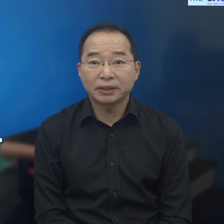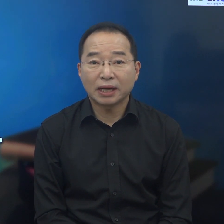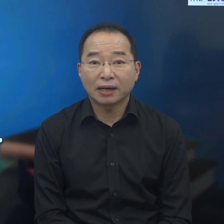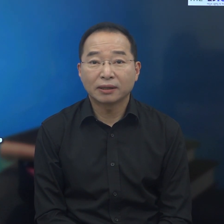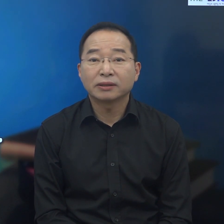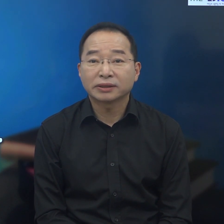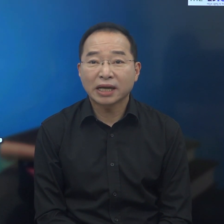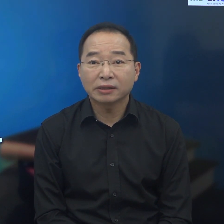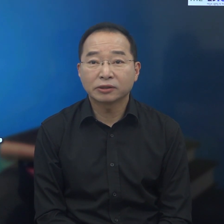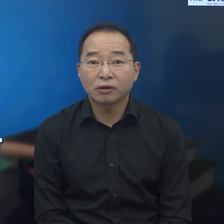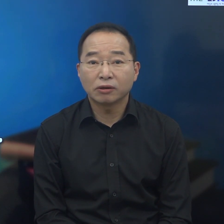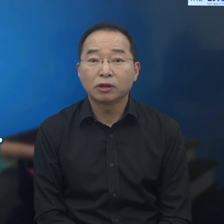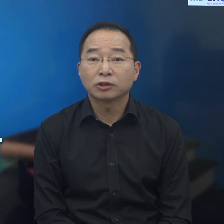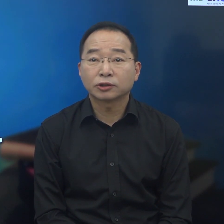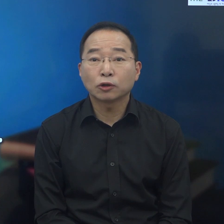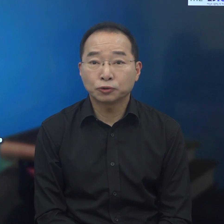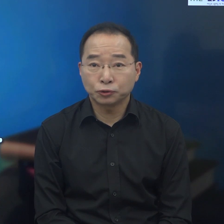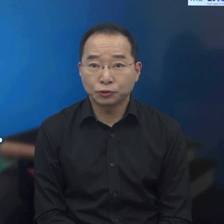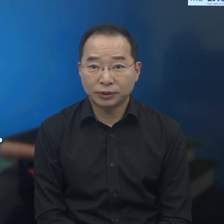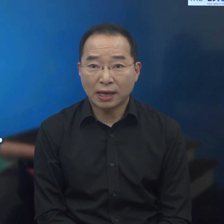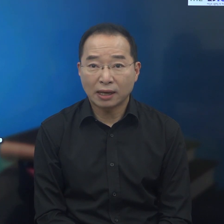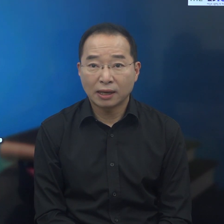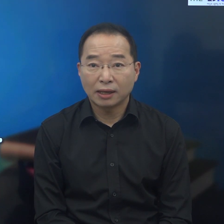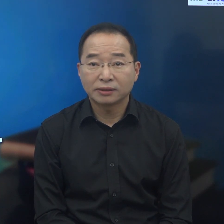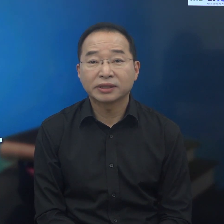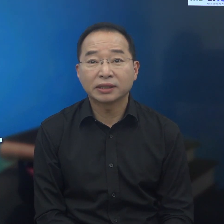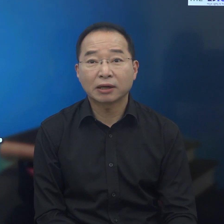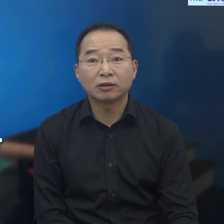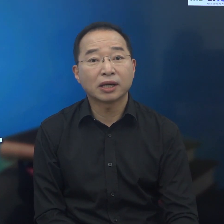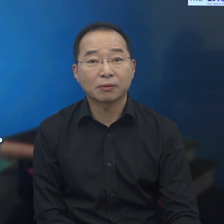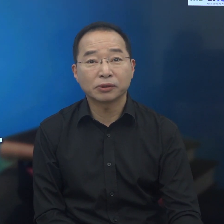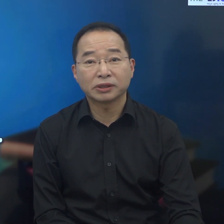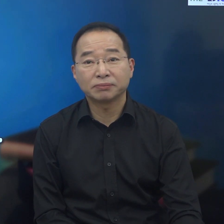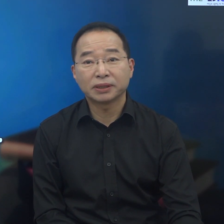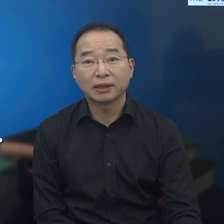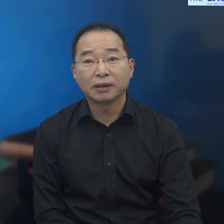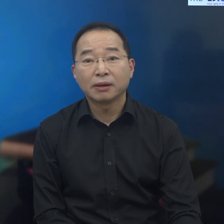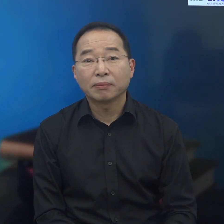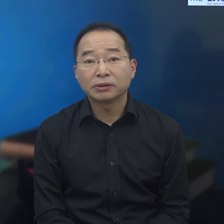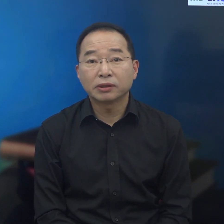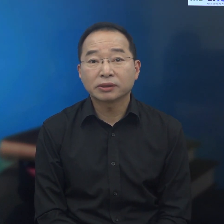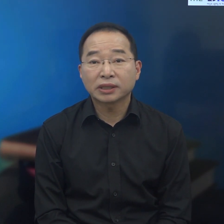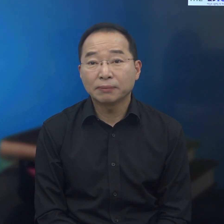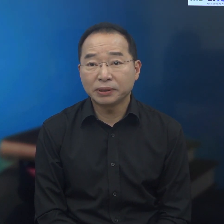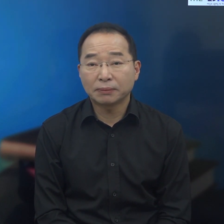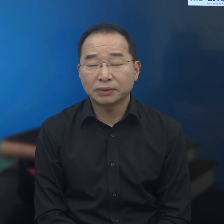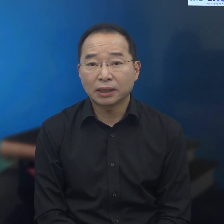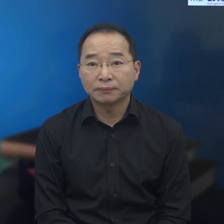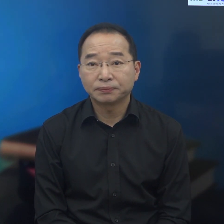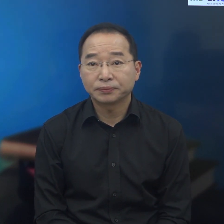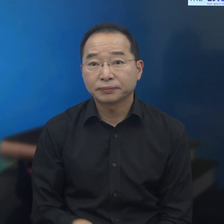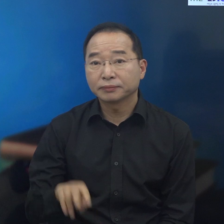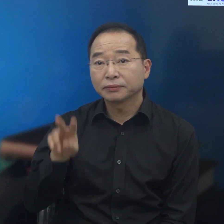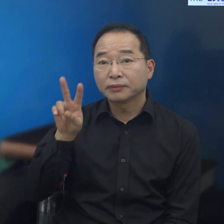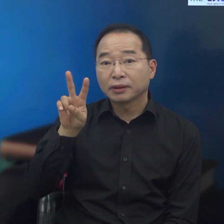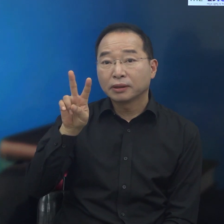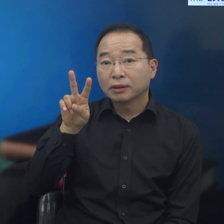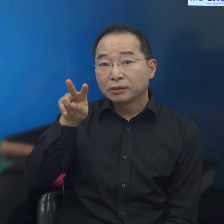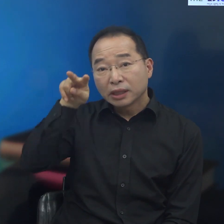살피다, 상처, 서투르다 세 단어를 알아보겠습니다. 먼저 살피다입니다. 자,